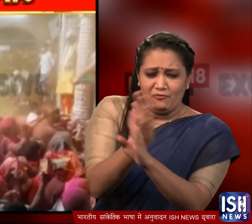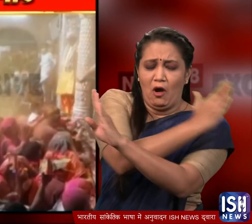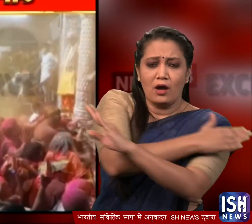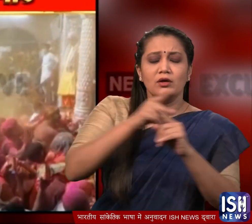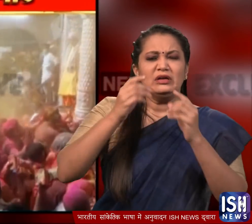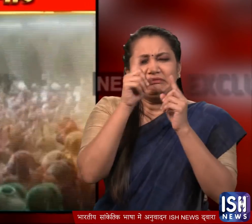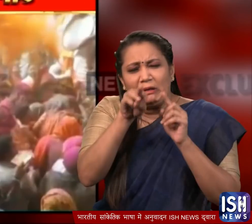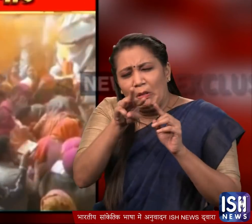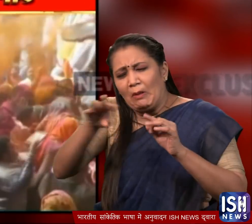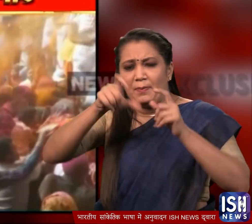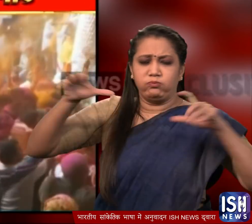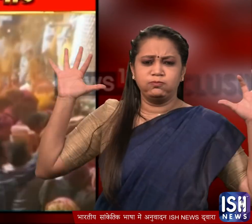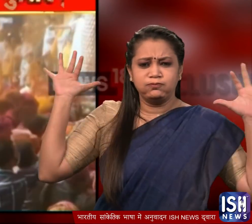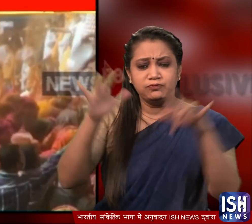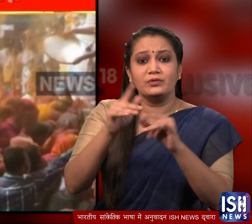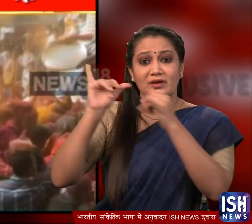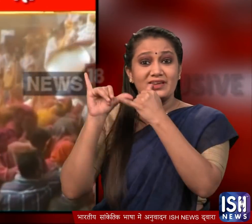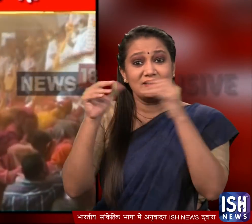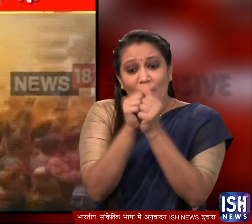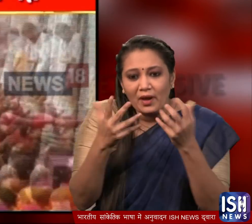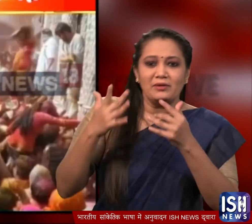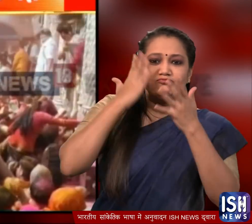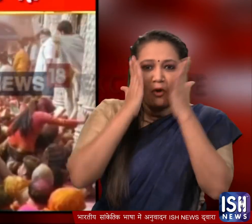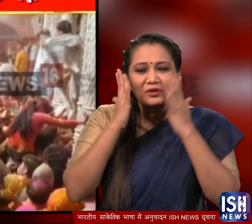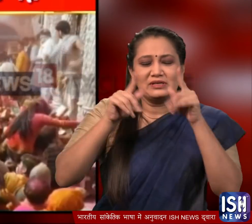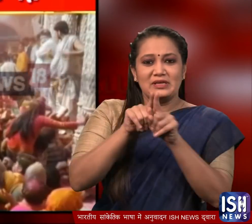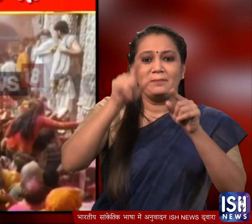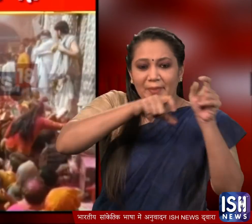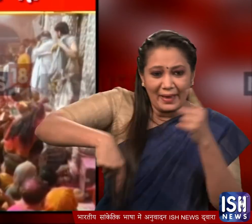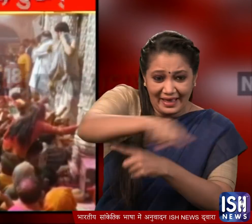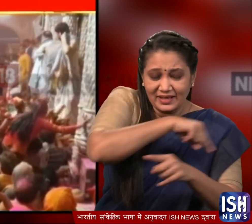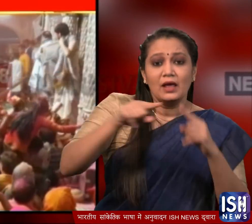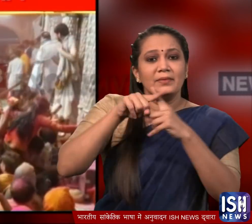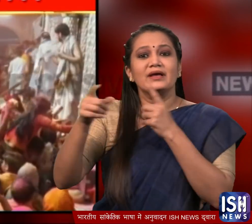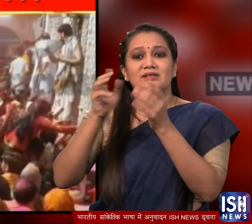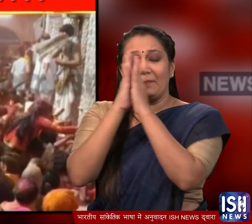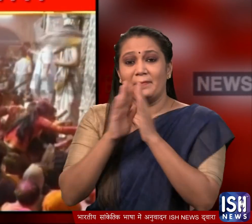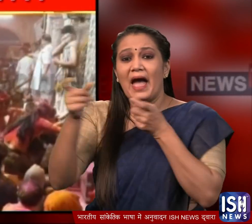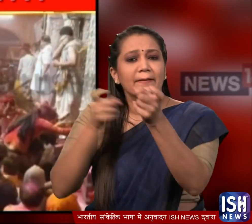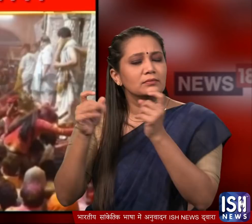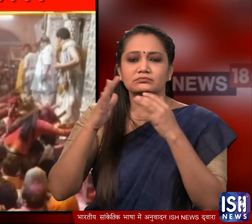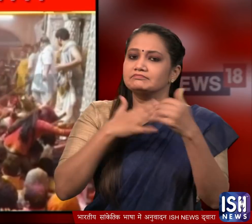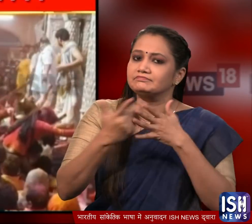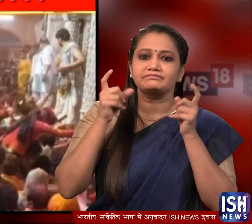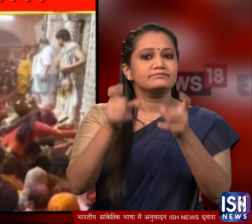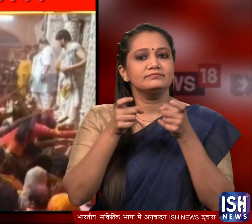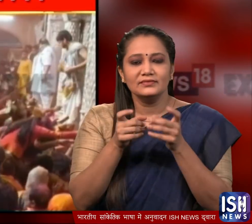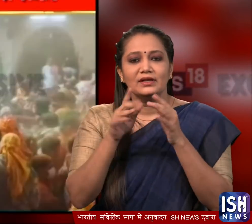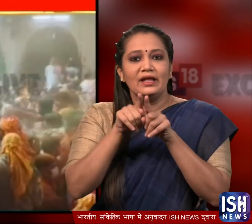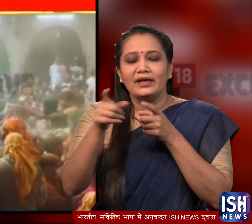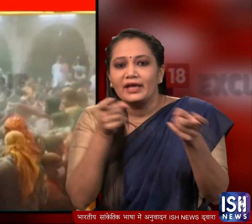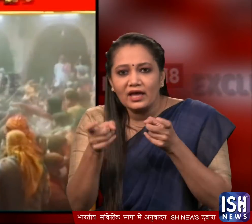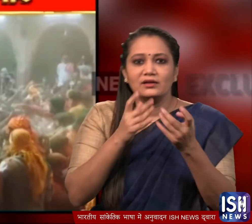ही हजारों भक्त कृष्ण के साथ होली खेलने के लिए वहां पहुंच गए। लेकिन मंदिर में जुटे भक्तों और मंदिर प्रशासन ने इस बात का बिल्कुल ध्यान नहीं